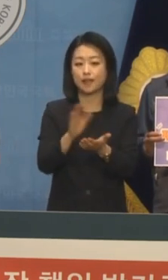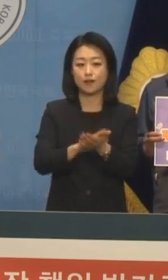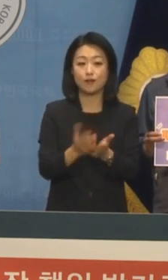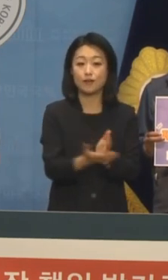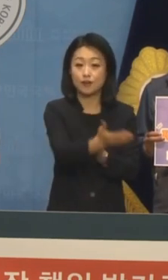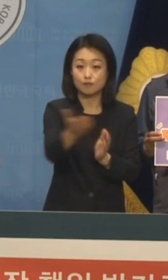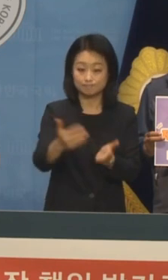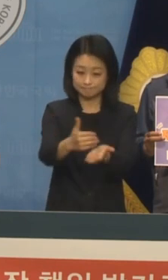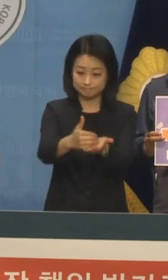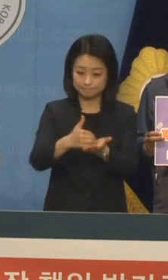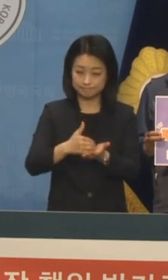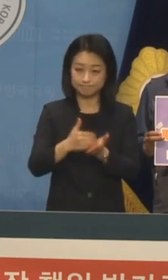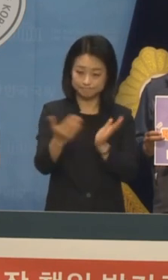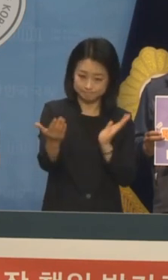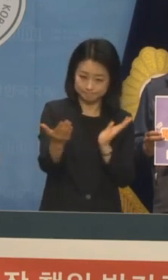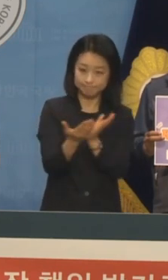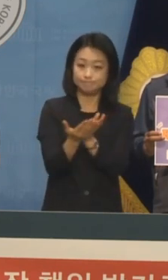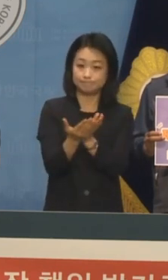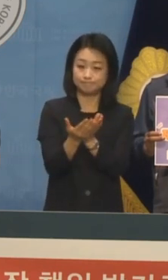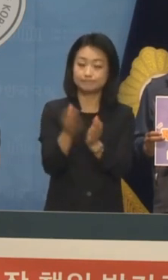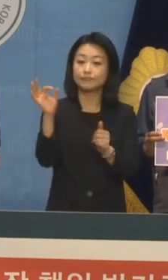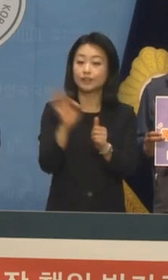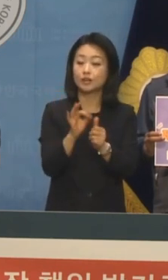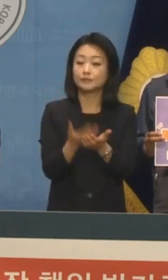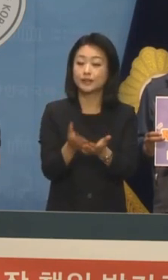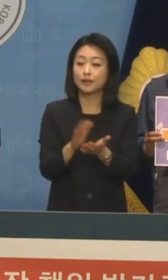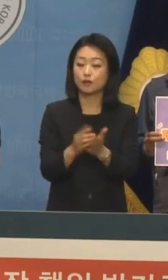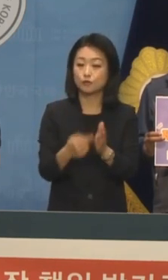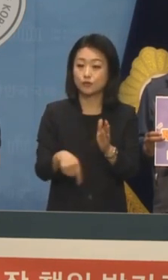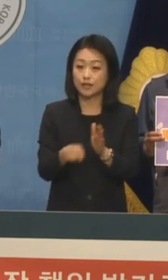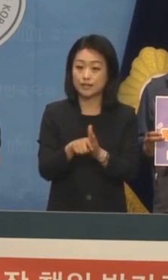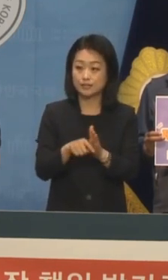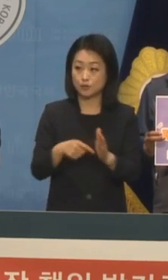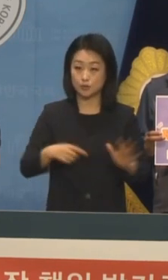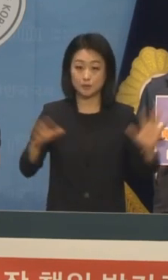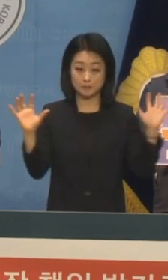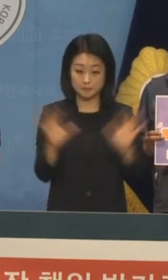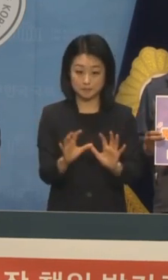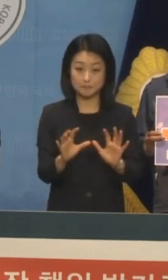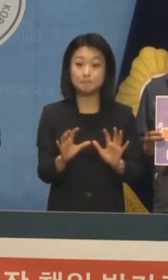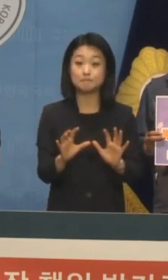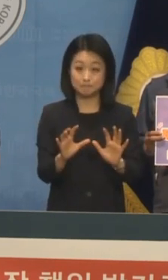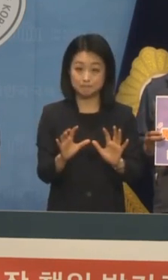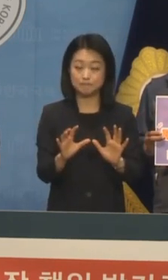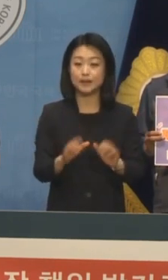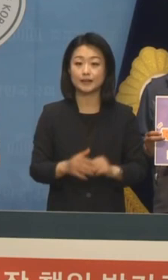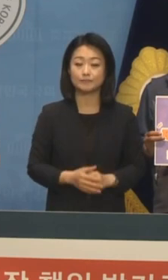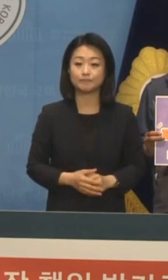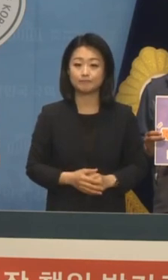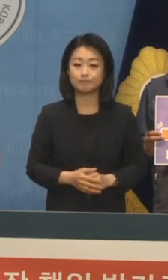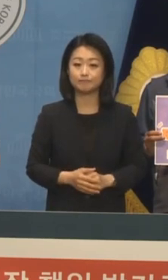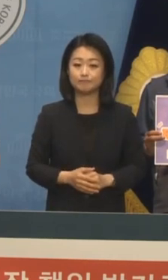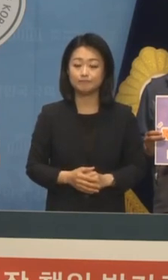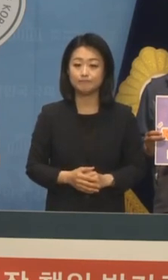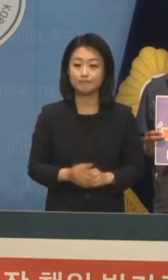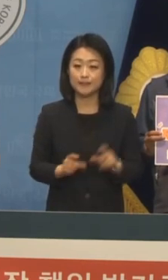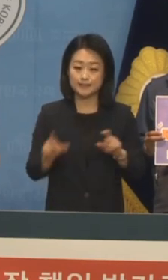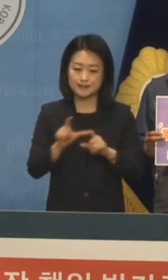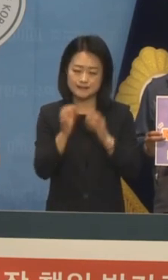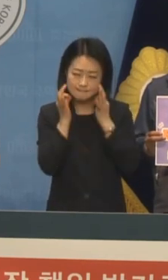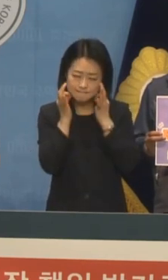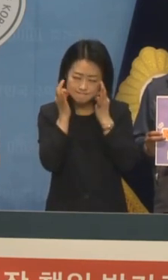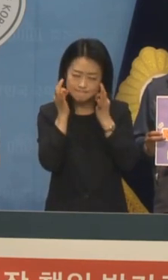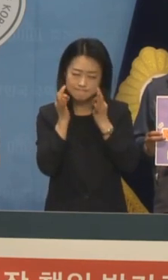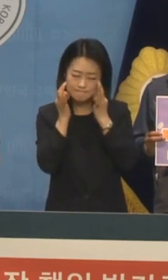뜻에 맞는 부합하는 그런 연금 개혁을 위해서 오늘 함께 하신 국민행동 분들과 함께 더